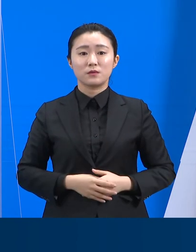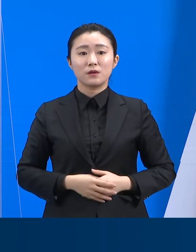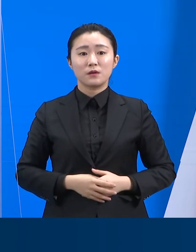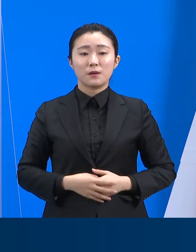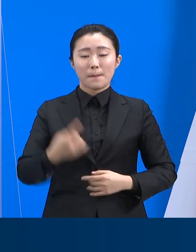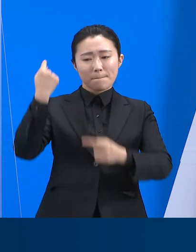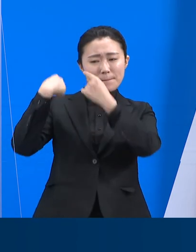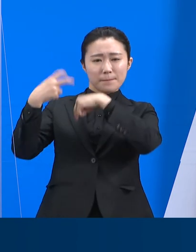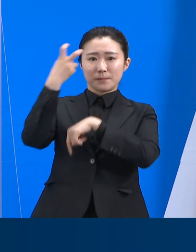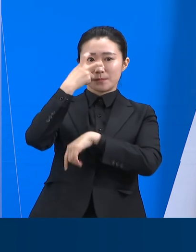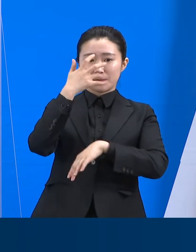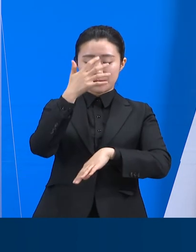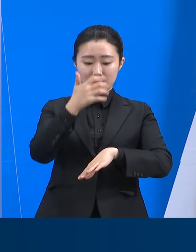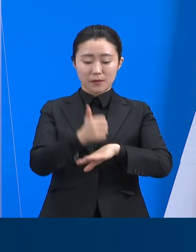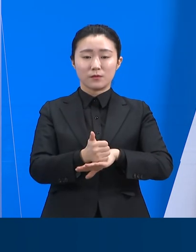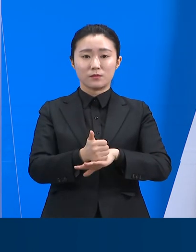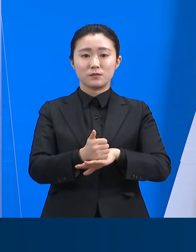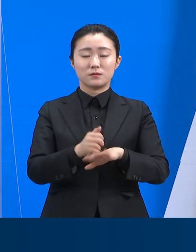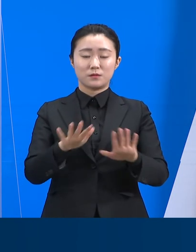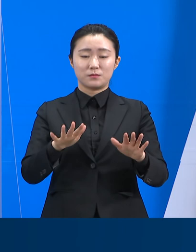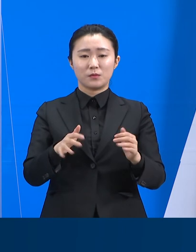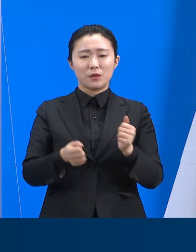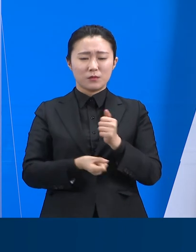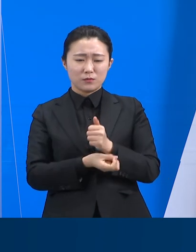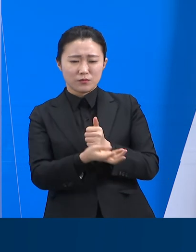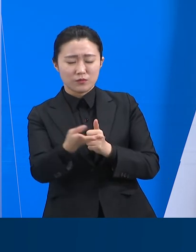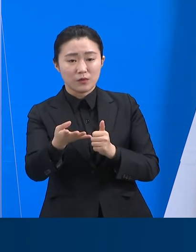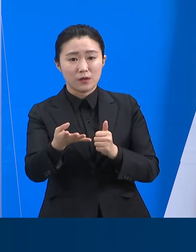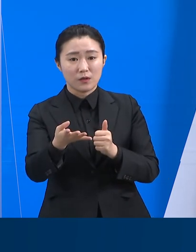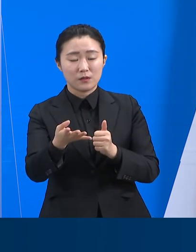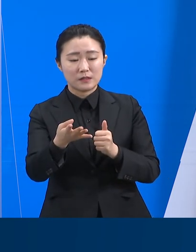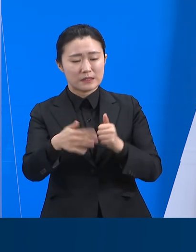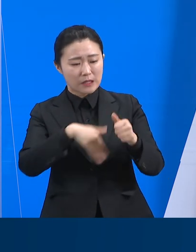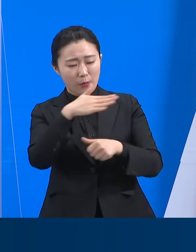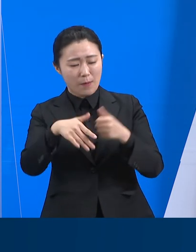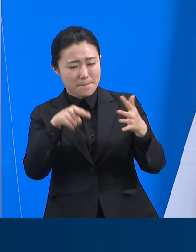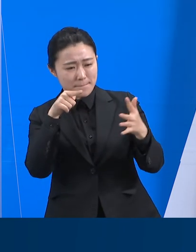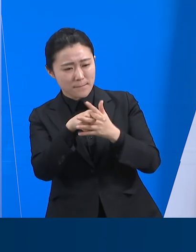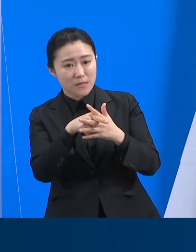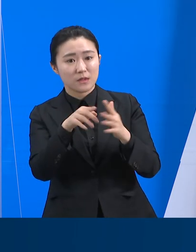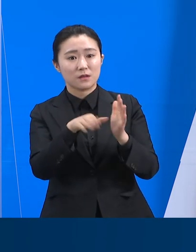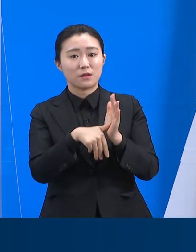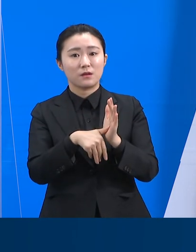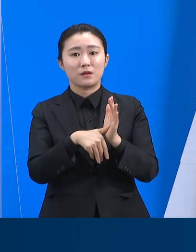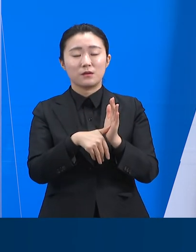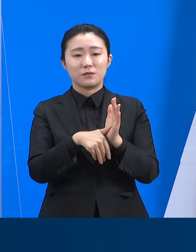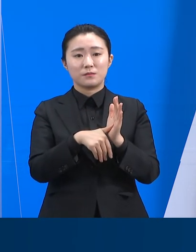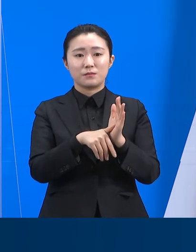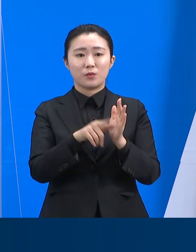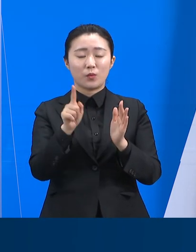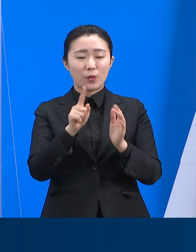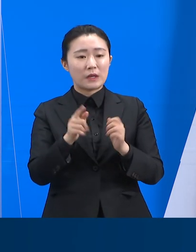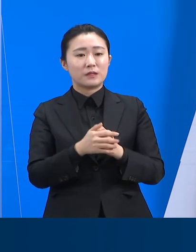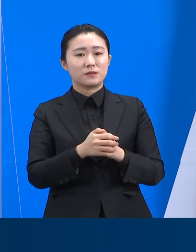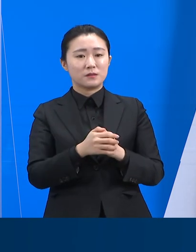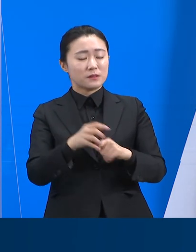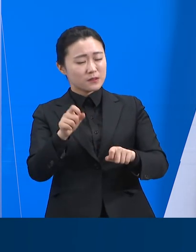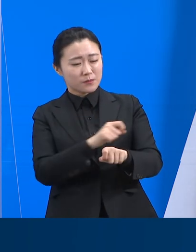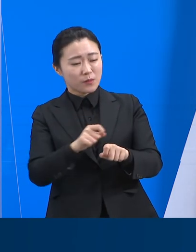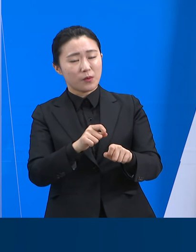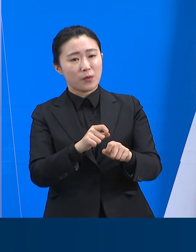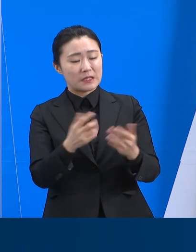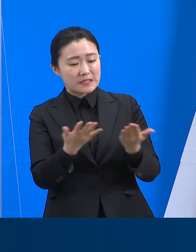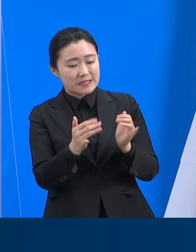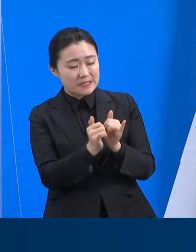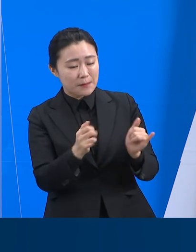역학조사를 통해 이 유행의 실체가 드러날 때 소수의 특정 사업장 소속 직원들에게 집중 발생한